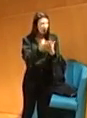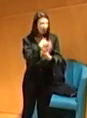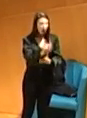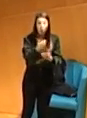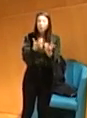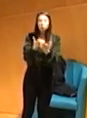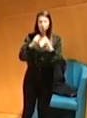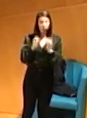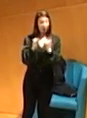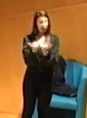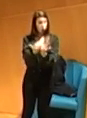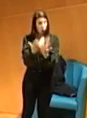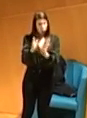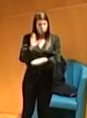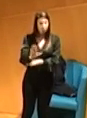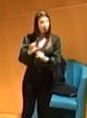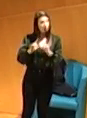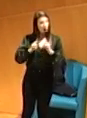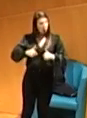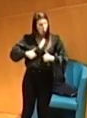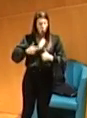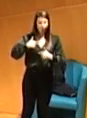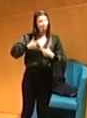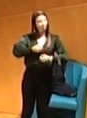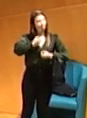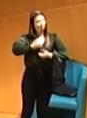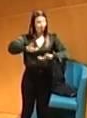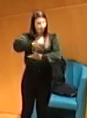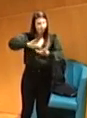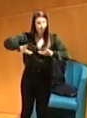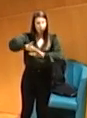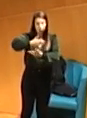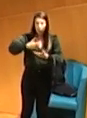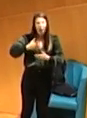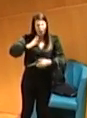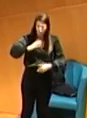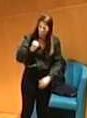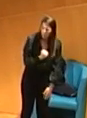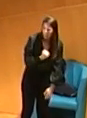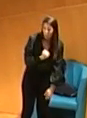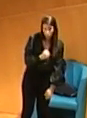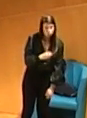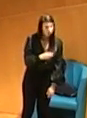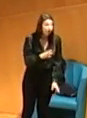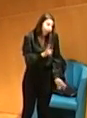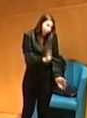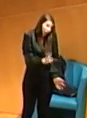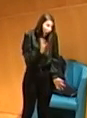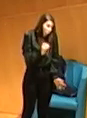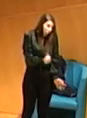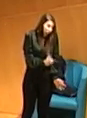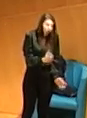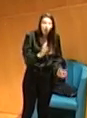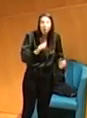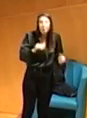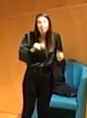et moi, je disais à cette réunion sur l'école, vous savez, avant, c'était pire. C'est vrai, avant, c'était pire. Mais de